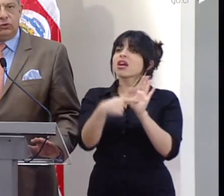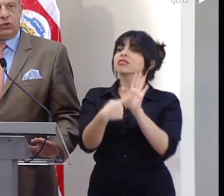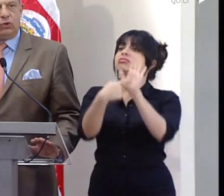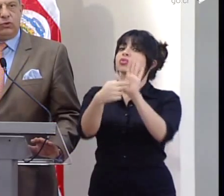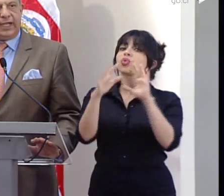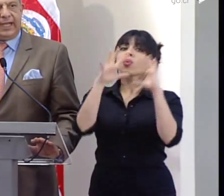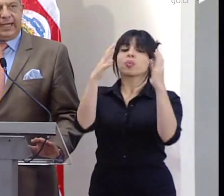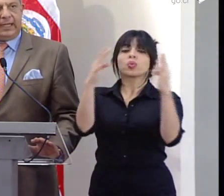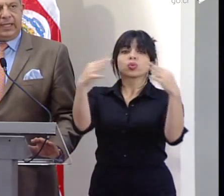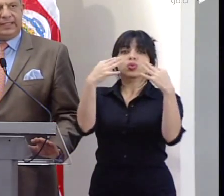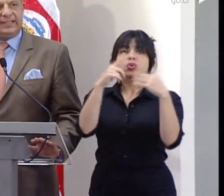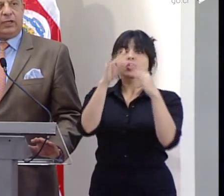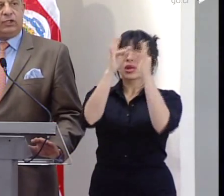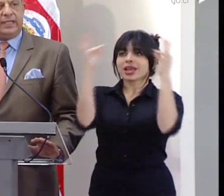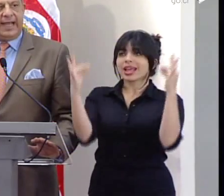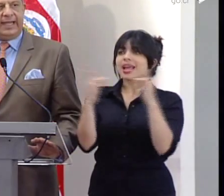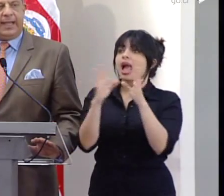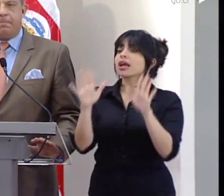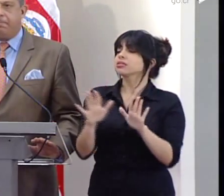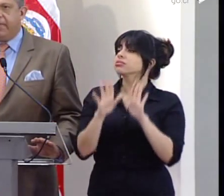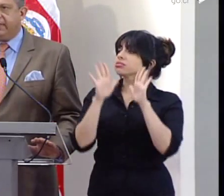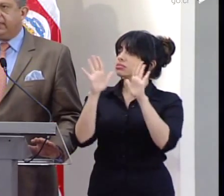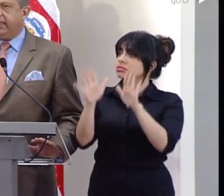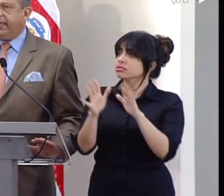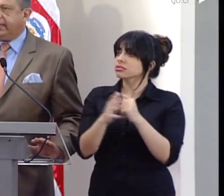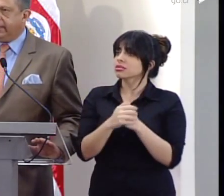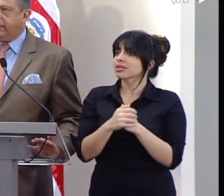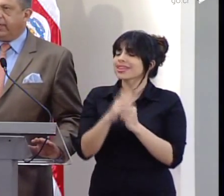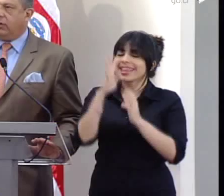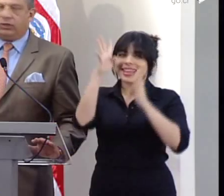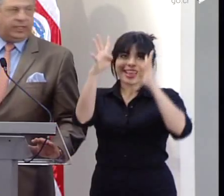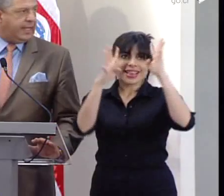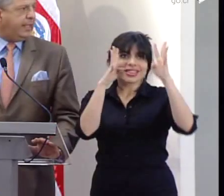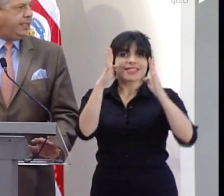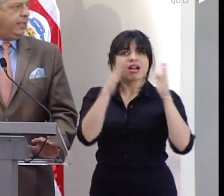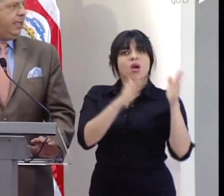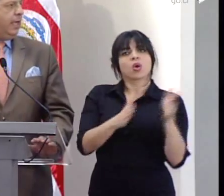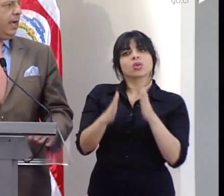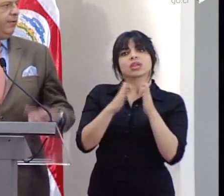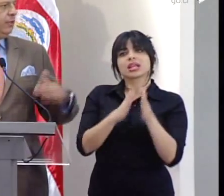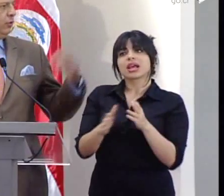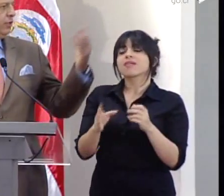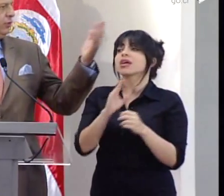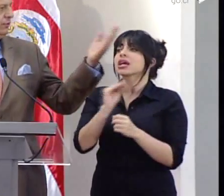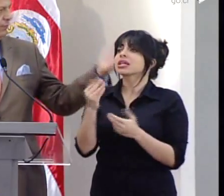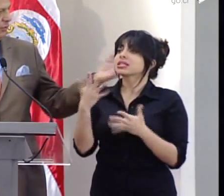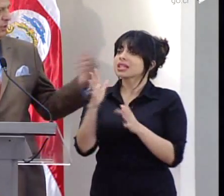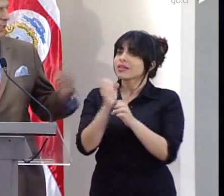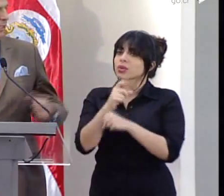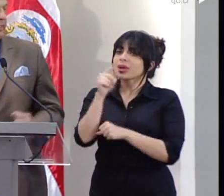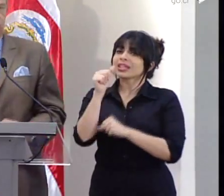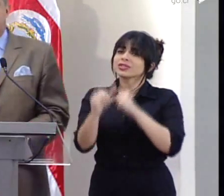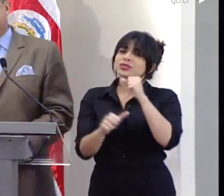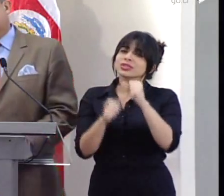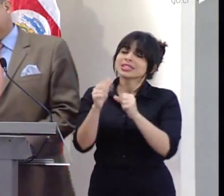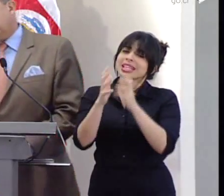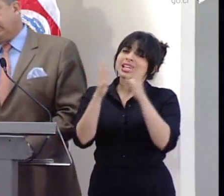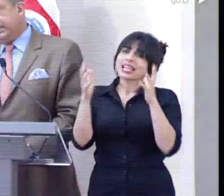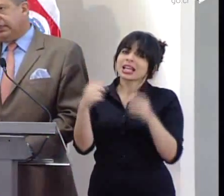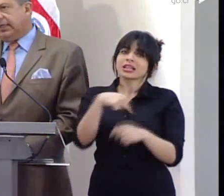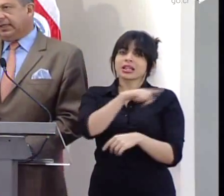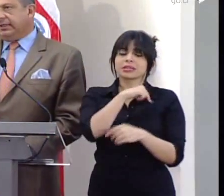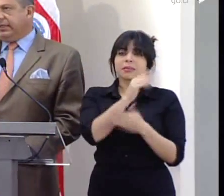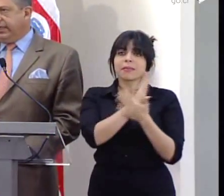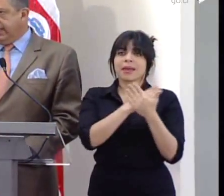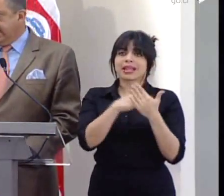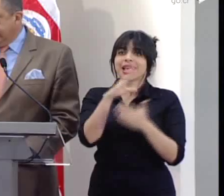al mundo con una cara extraordinariamente creativa, ordenada y habiendo hecho un esfuerzo tan grande como el que se ha hecho de